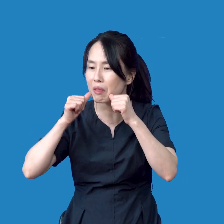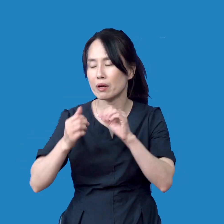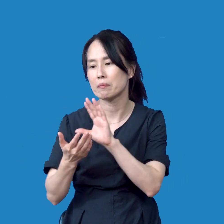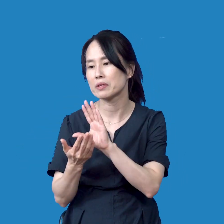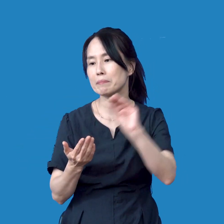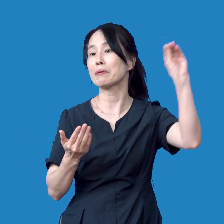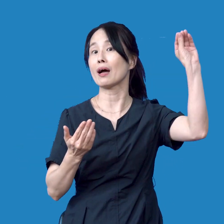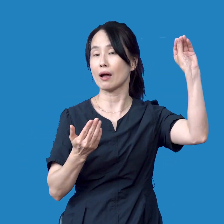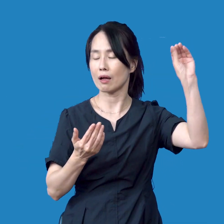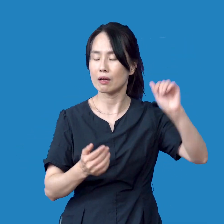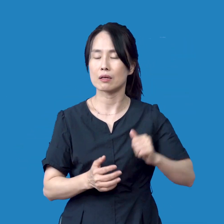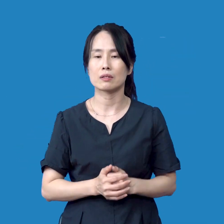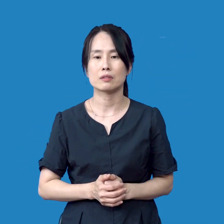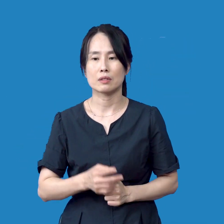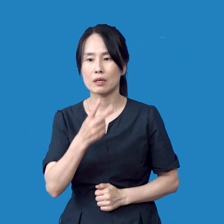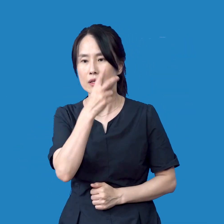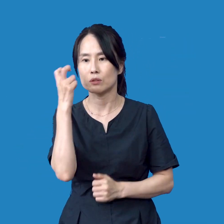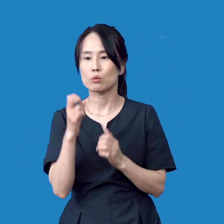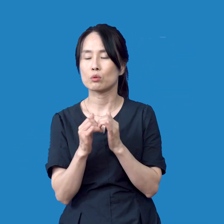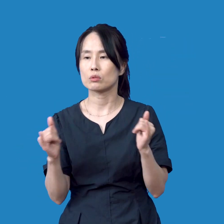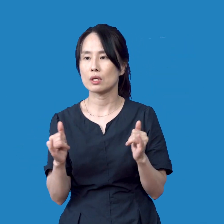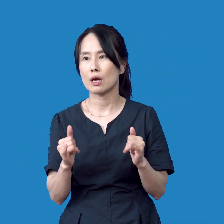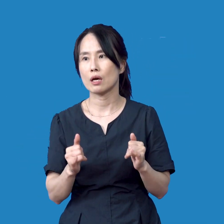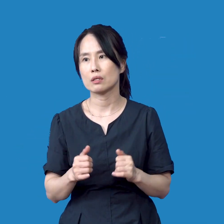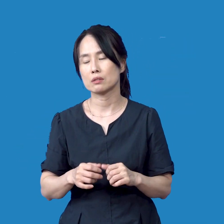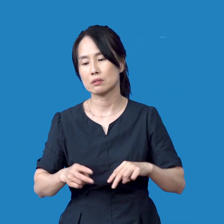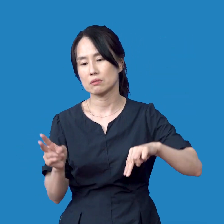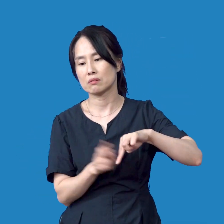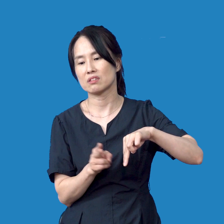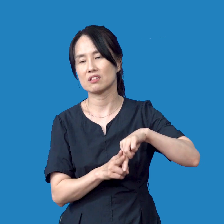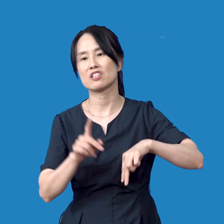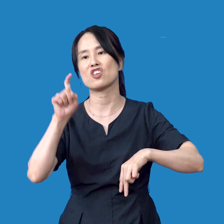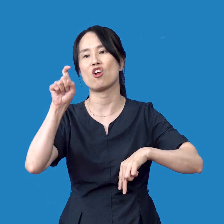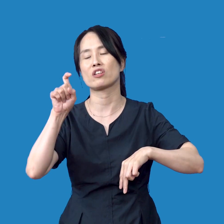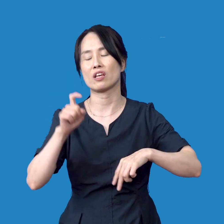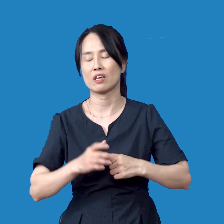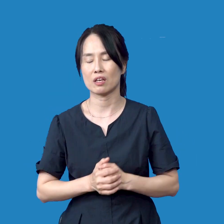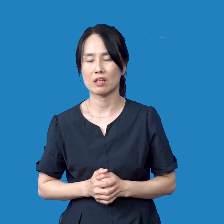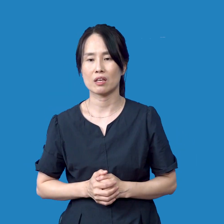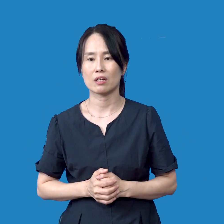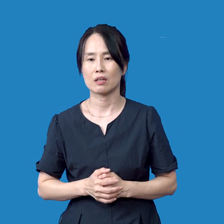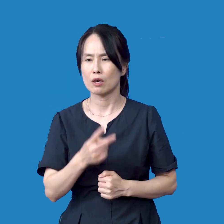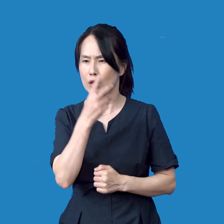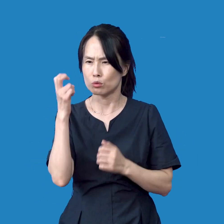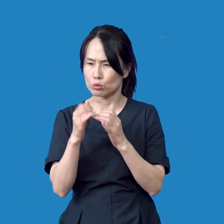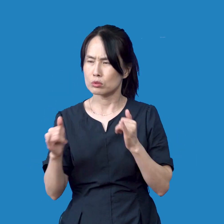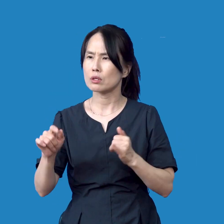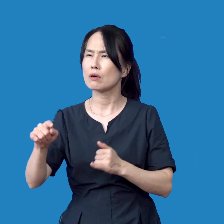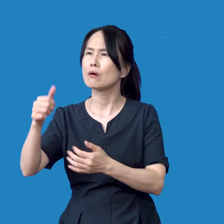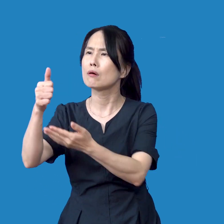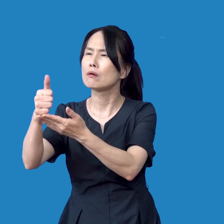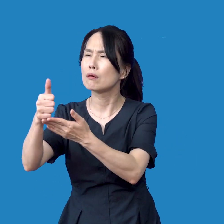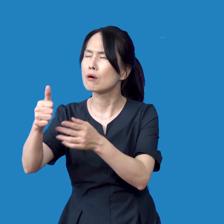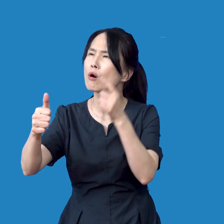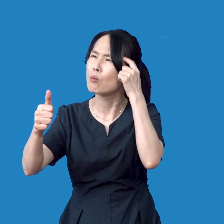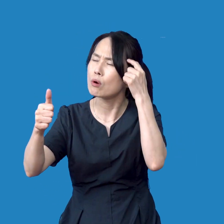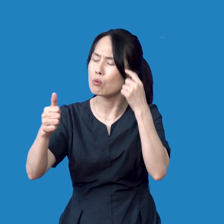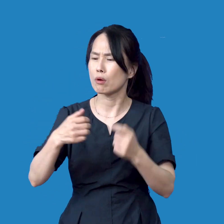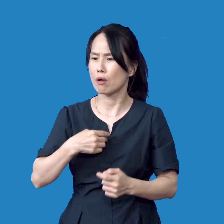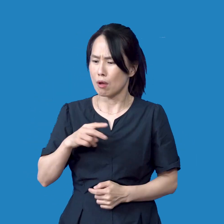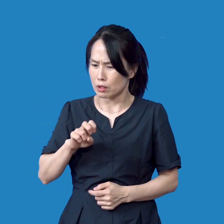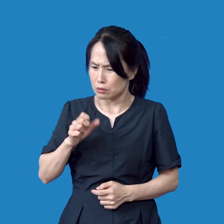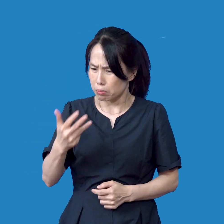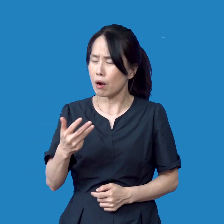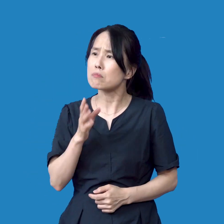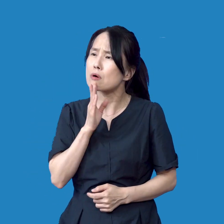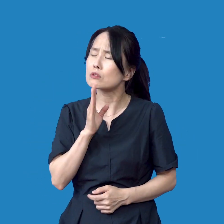놀리면서 자리를 떠났고 똑똑이는 곤장 10대를 맞게 되었습니다. 똑똑이가 원님 28이